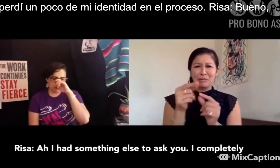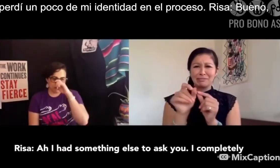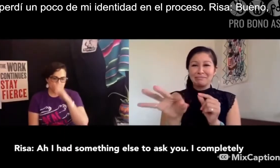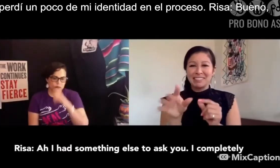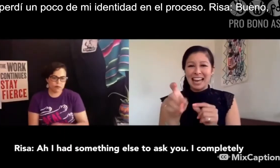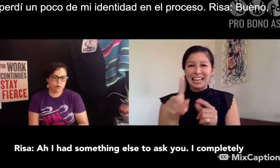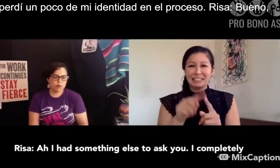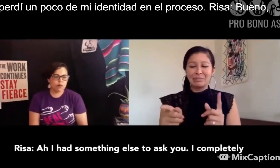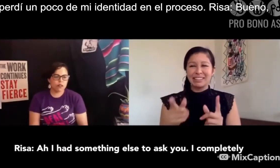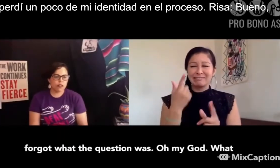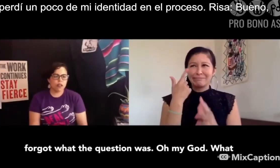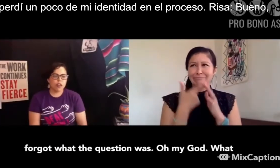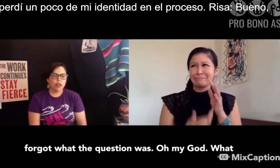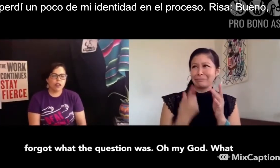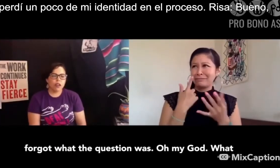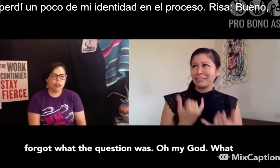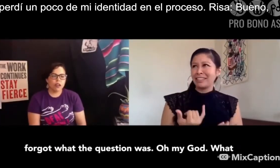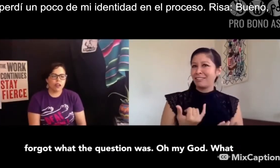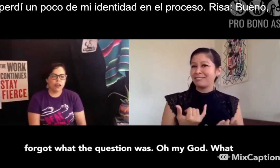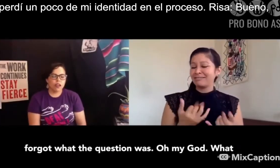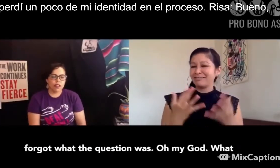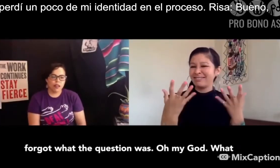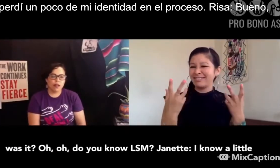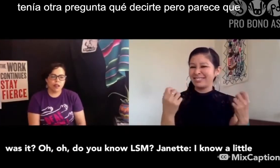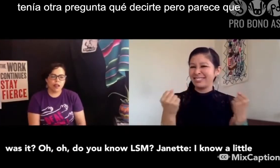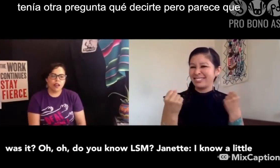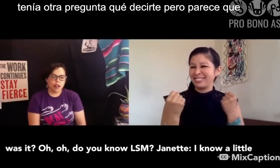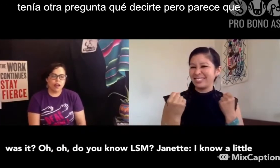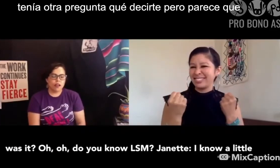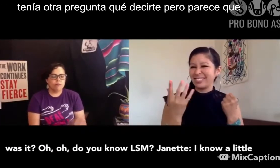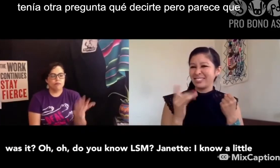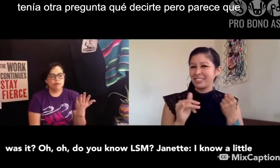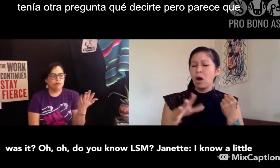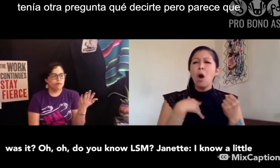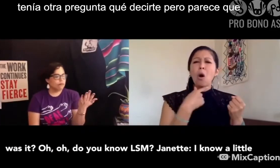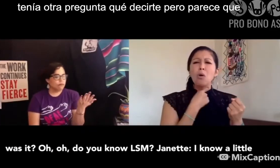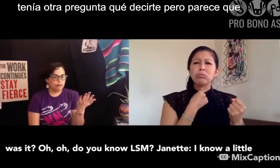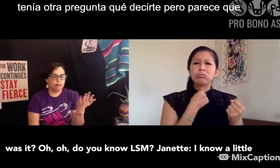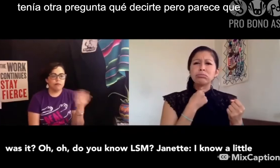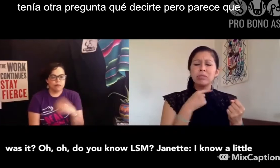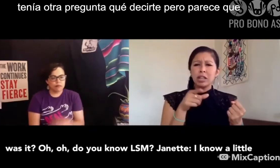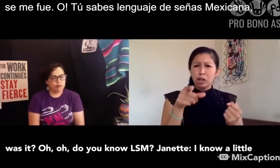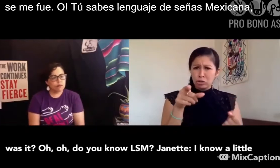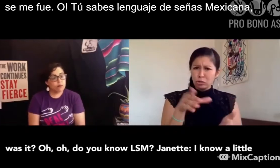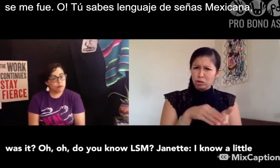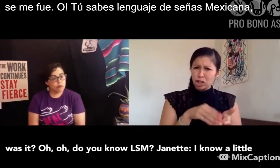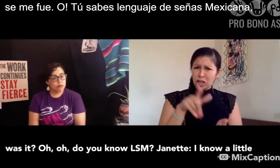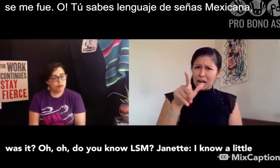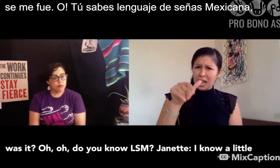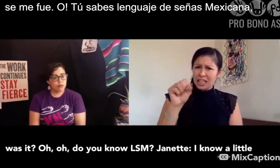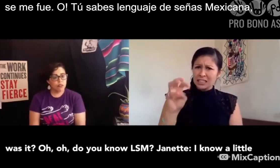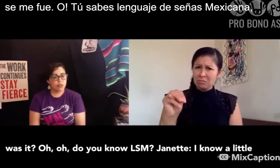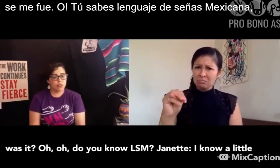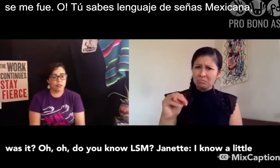un poco de mi identidad en el proceso. Bueno, tenía otra pregunta que decirte, pero parece que se me